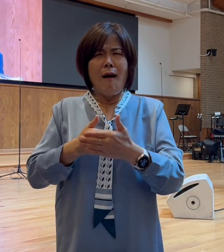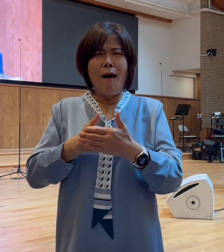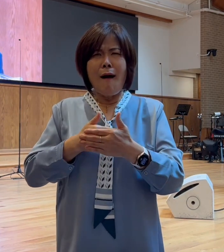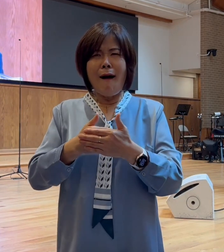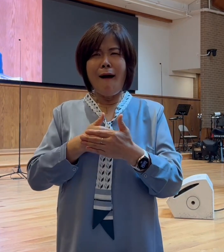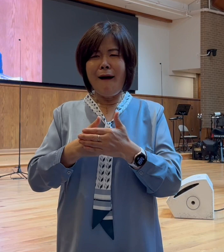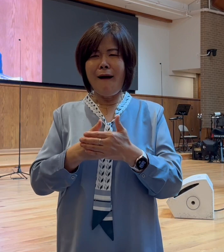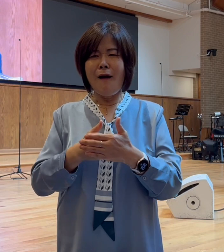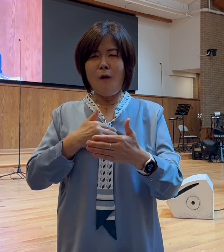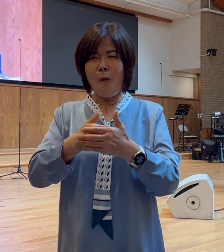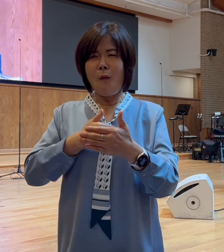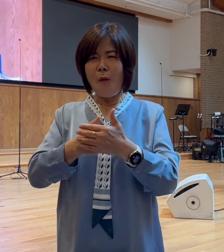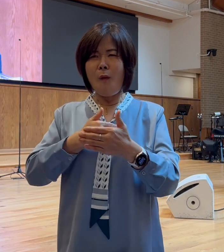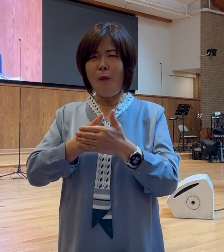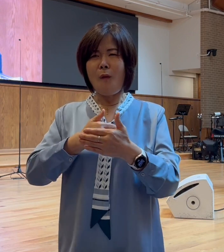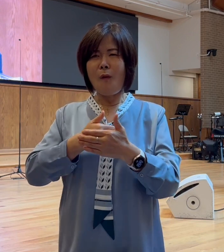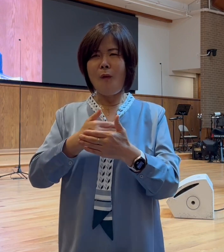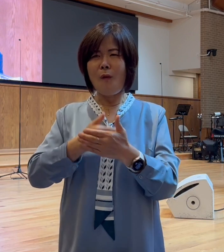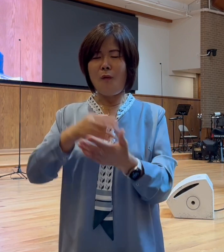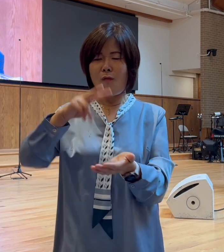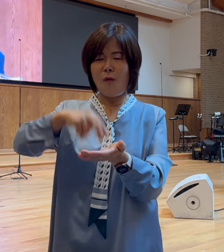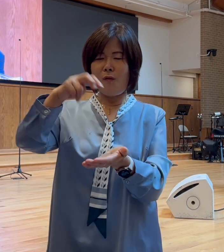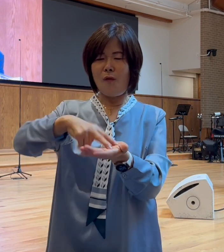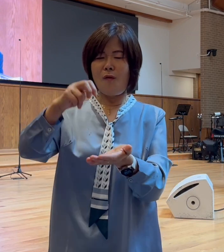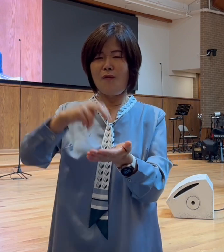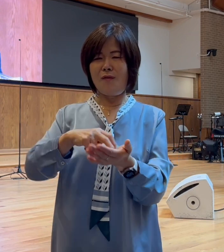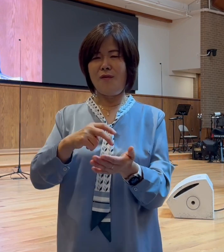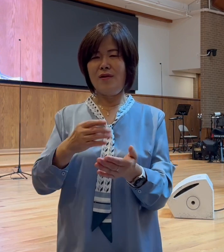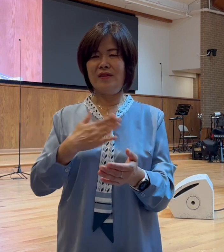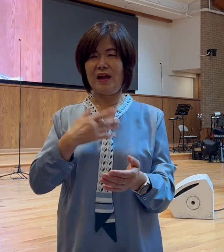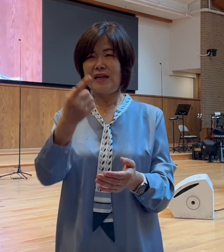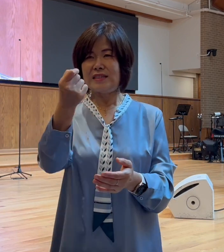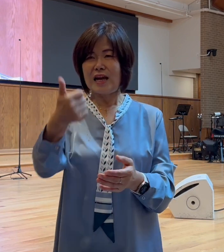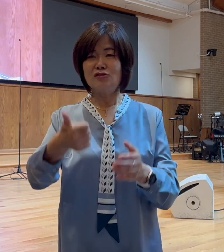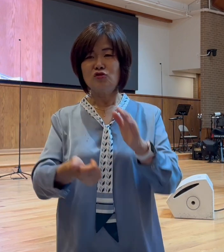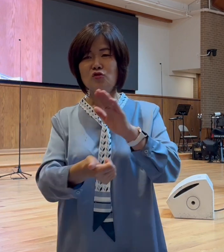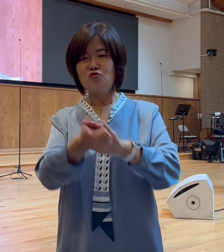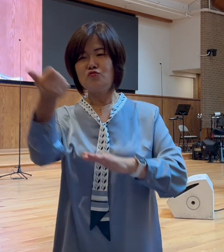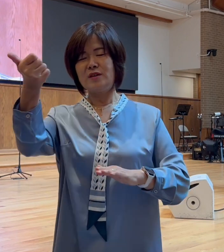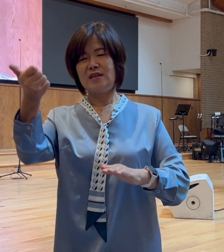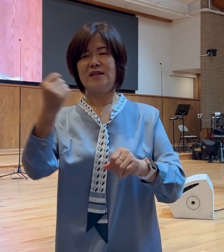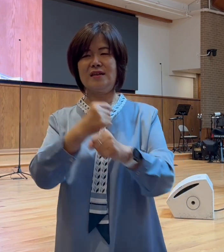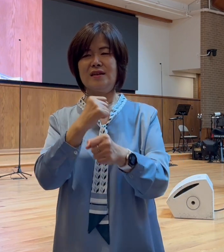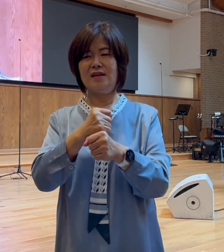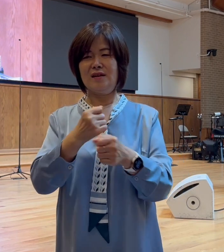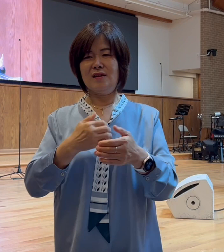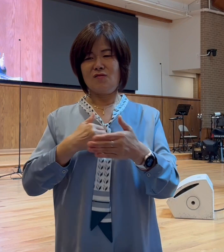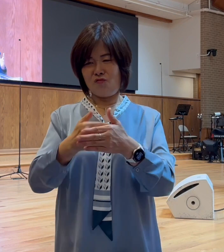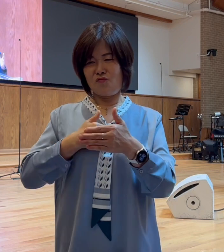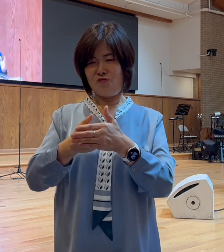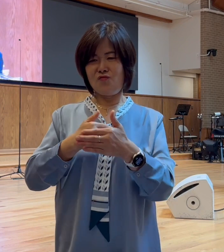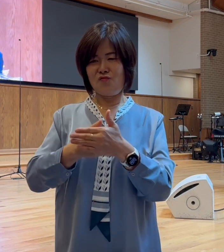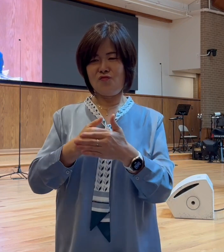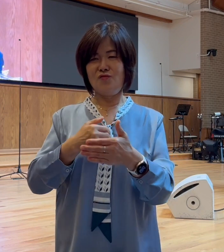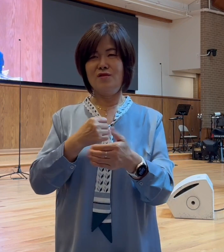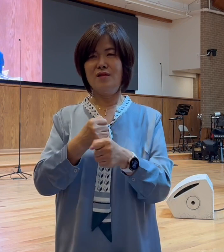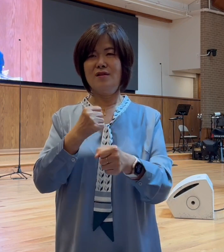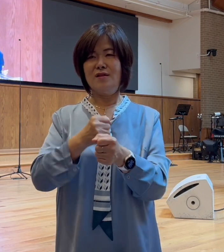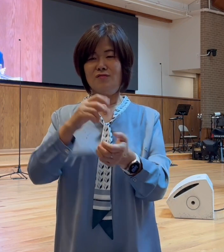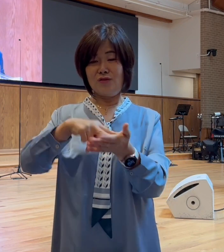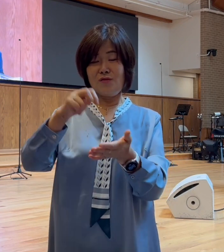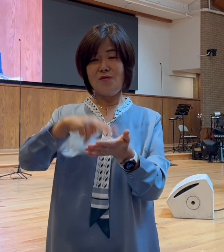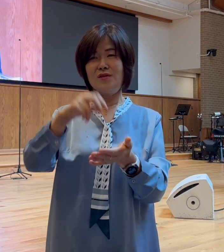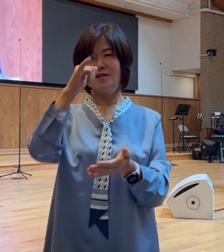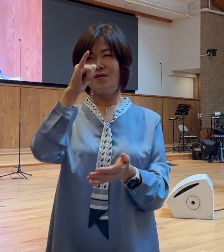시작했습니다. 콩콩콩콩 뛰고 있어요. 나의 작은 꿈이 뛰고 있어요. 쿵쿵쿵쿵 뛰고